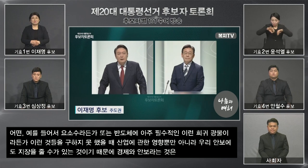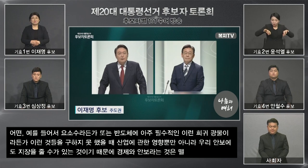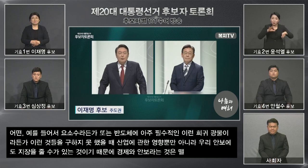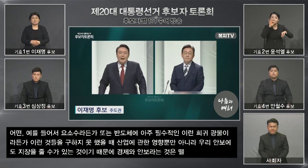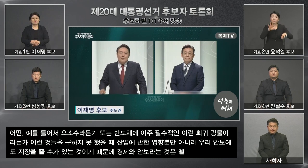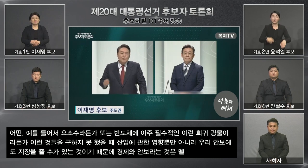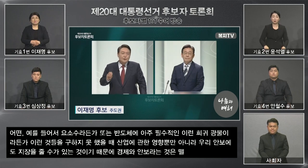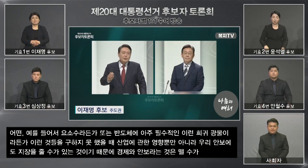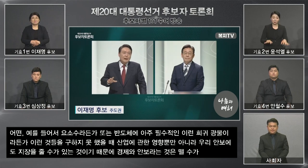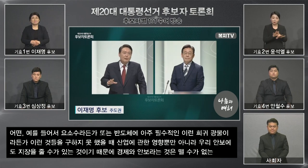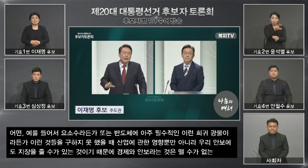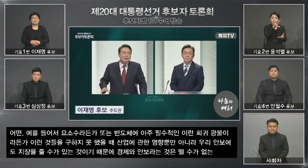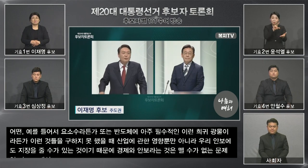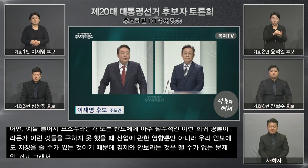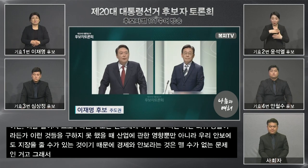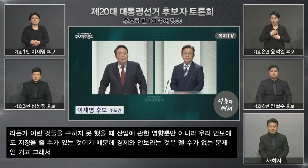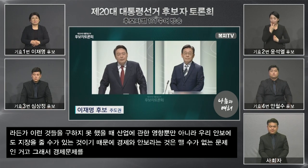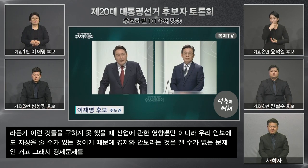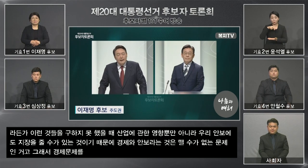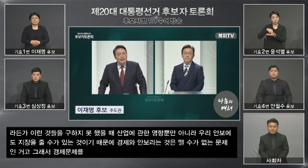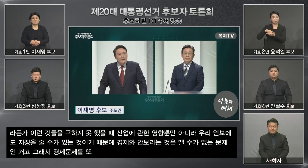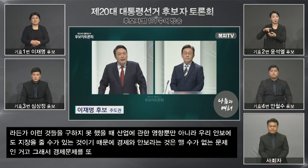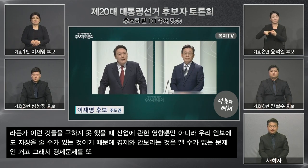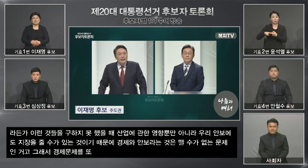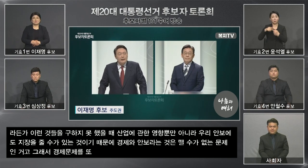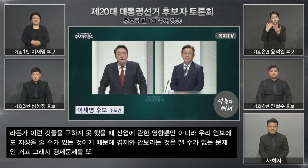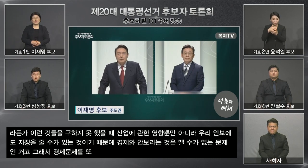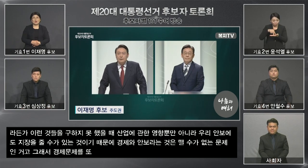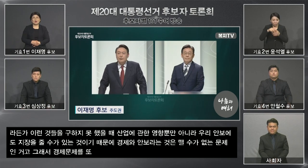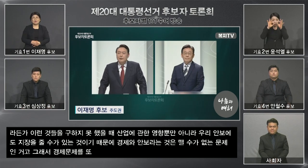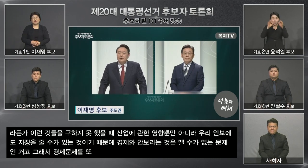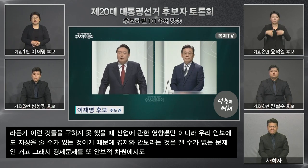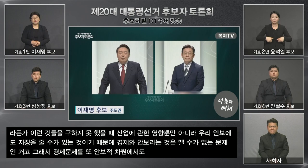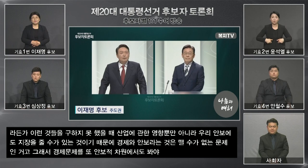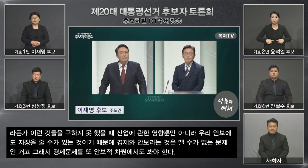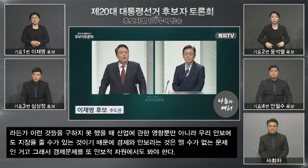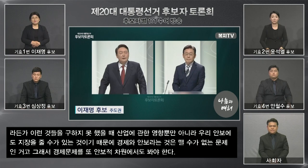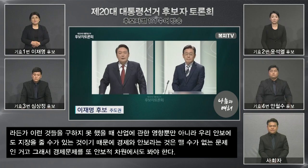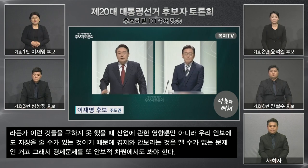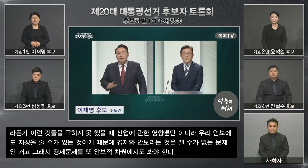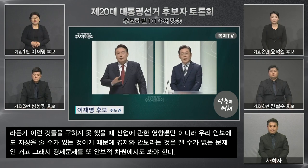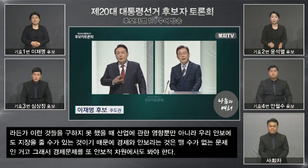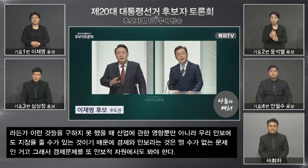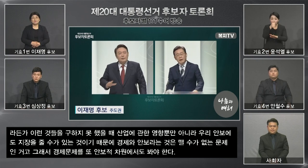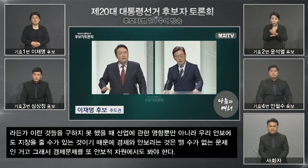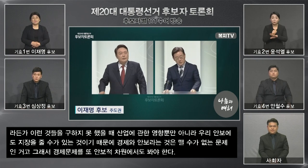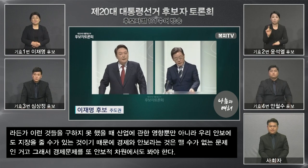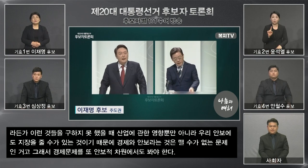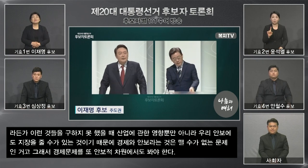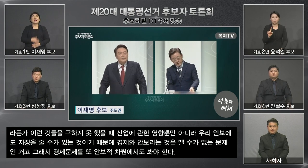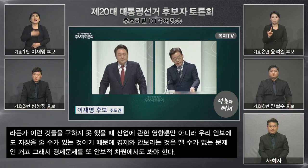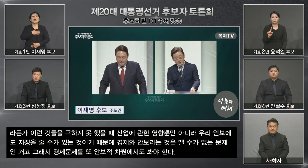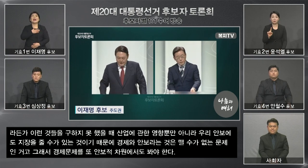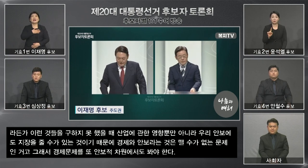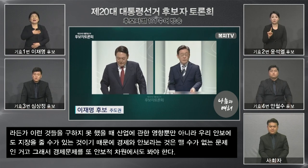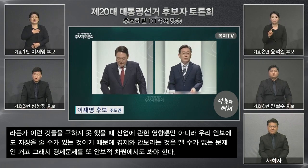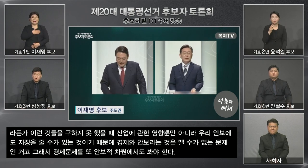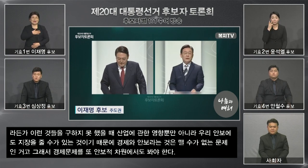문제를 또 안보적 차원에서도 봐야 된다. 그래서 결국은 지금 뭐... 알겠습니다.